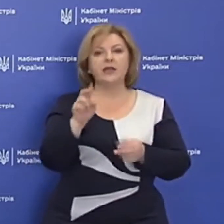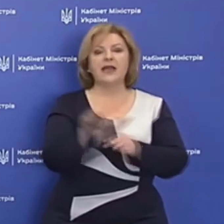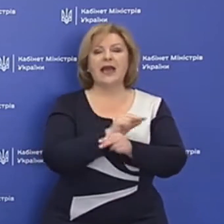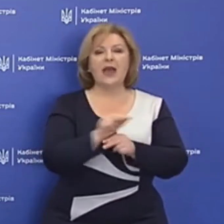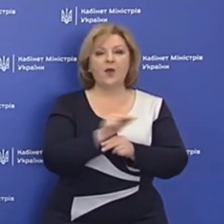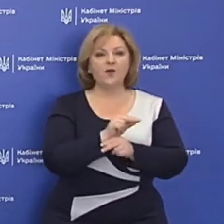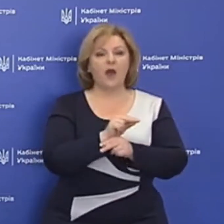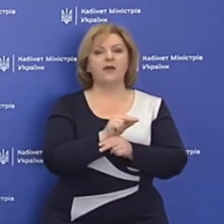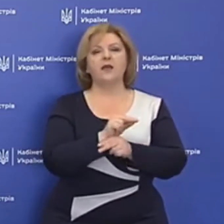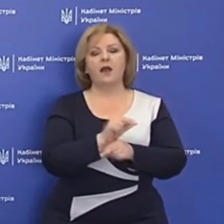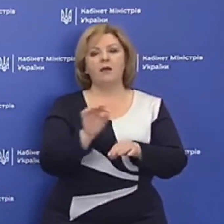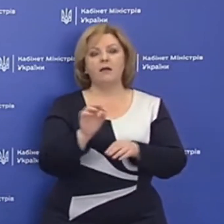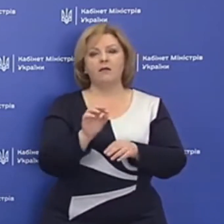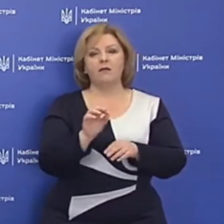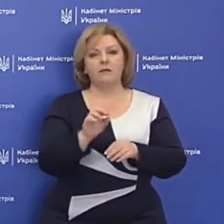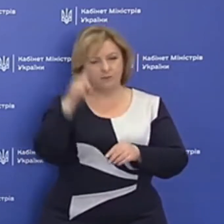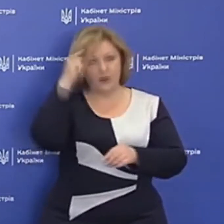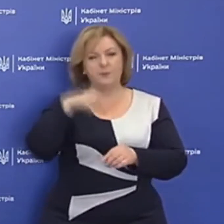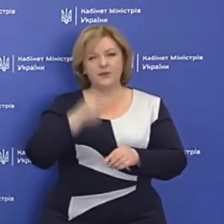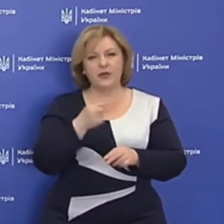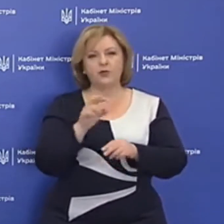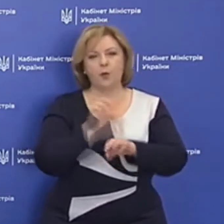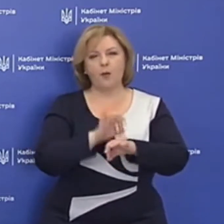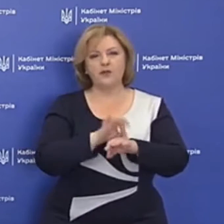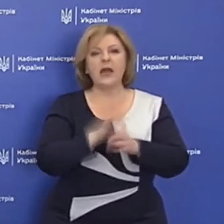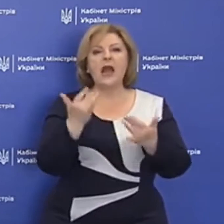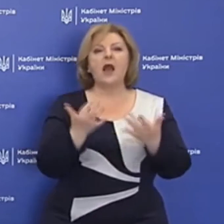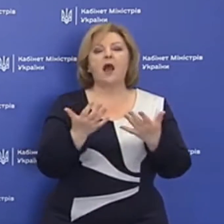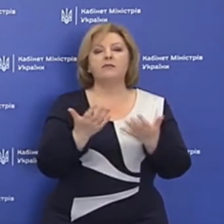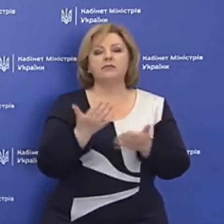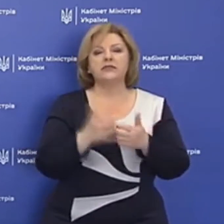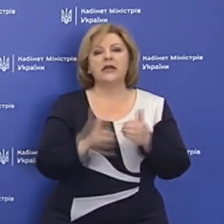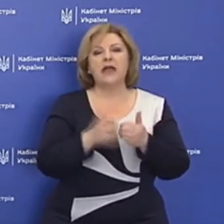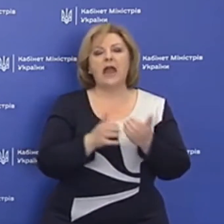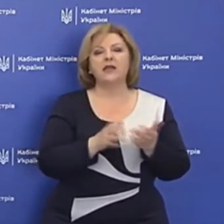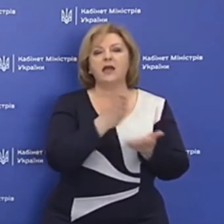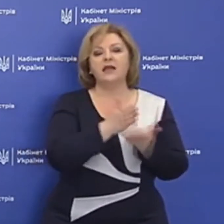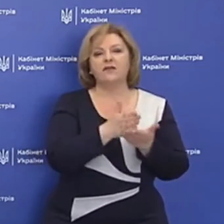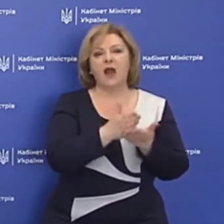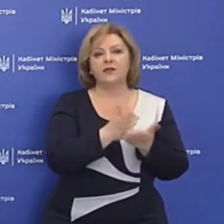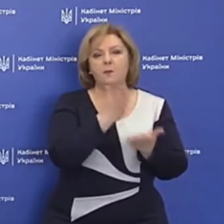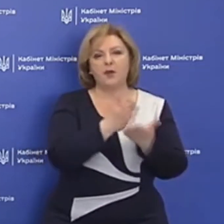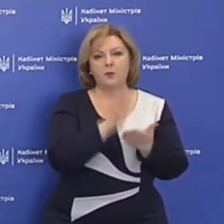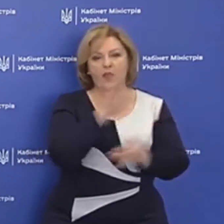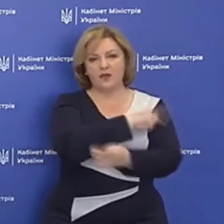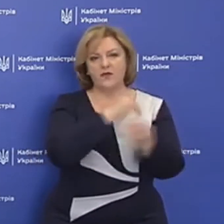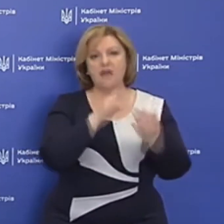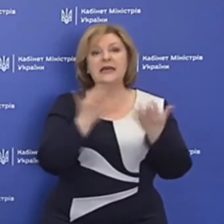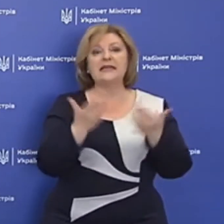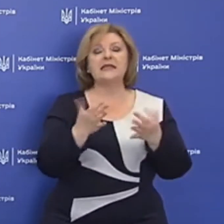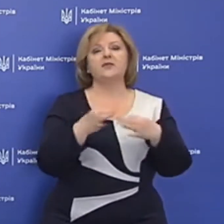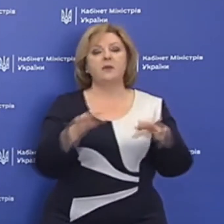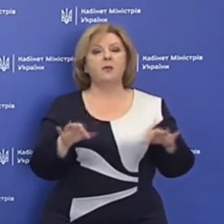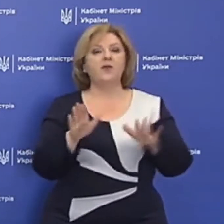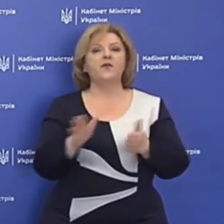психічними проблемами, яка середня тривалість перебування пацієнта у стаціонарі, скільки в Україні наявних стаціонарних закладів? І